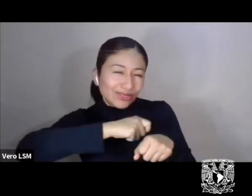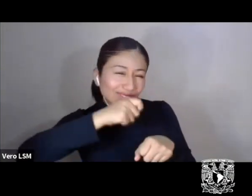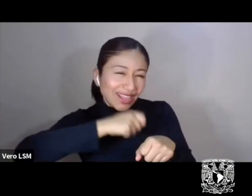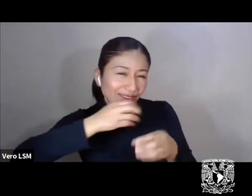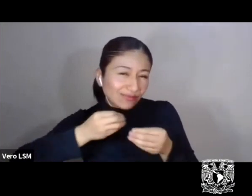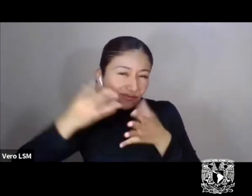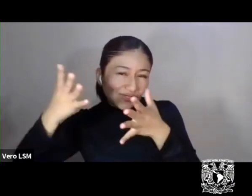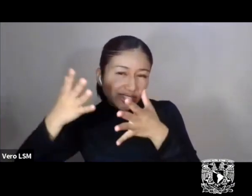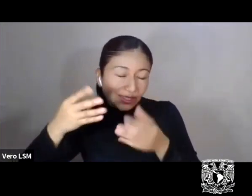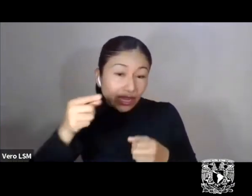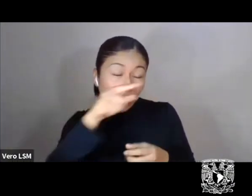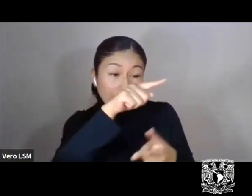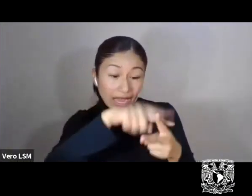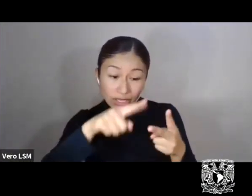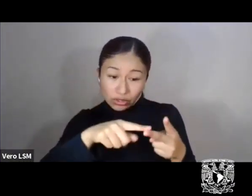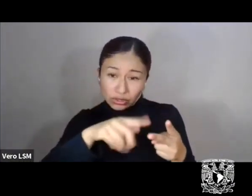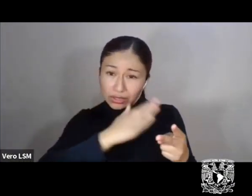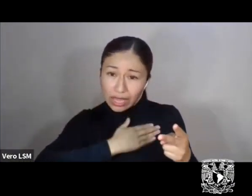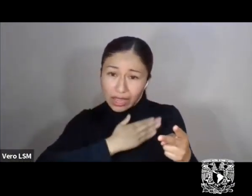político